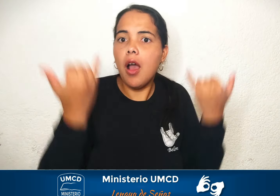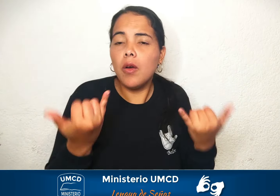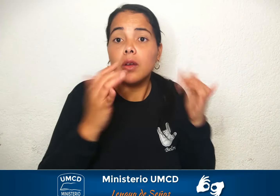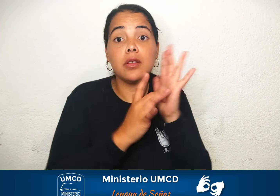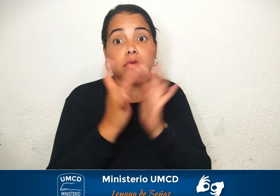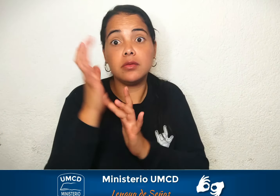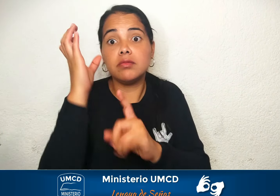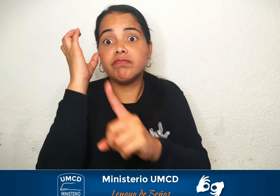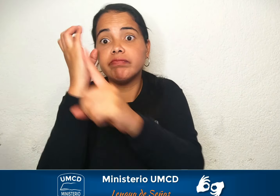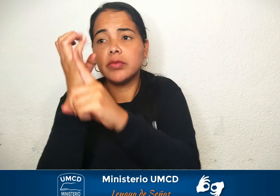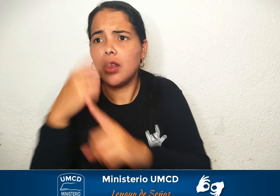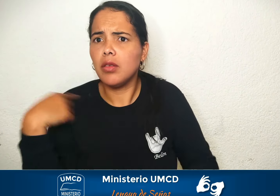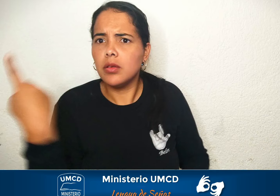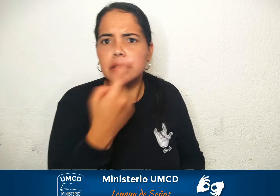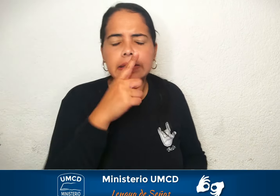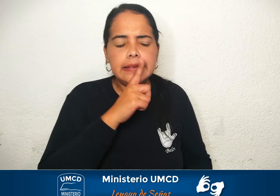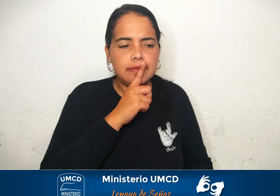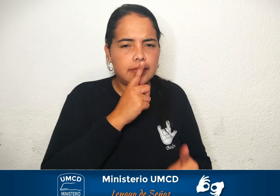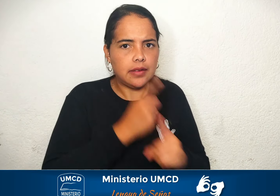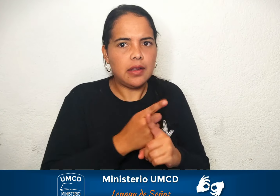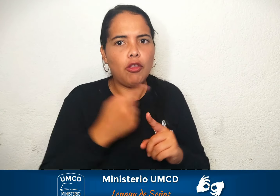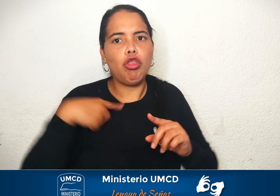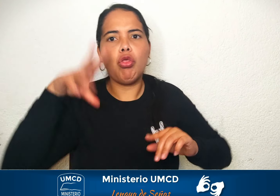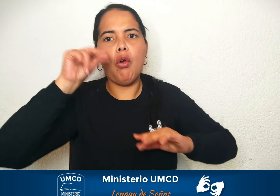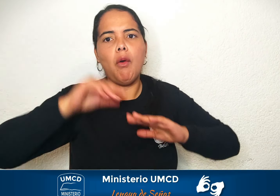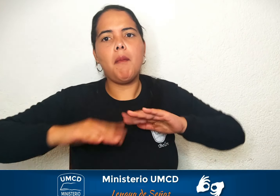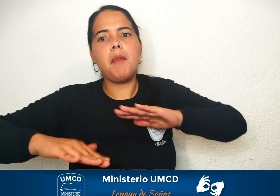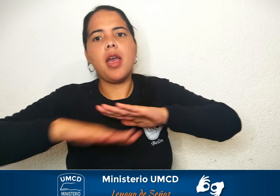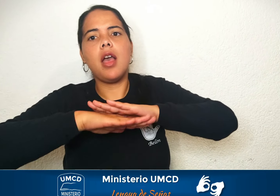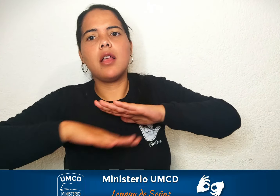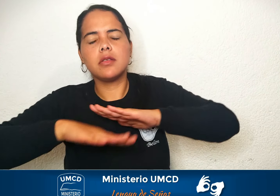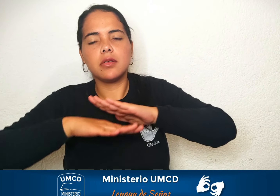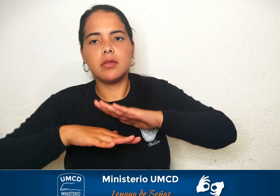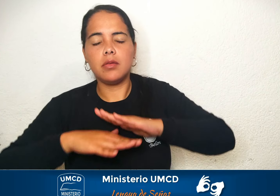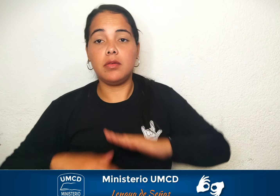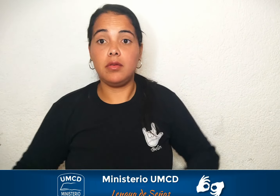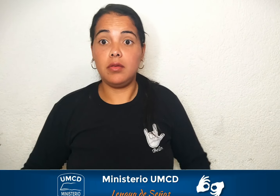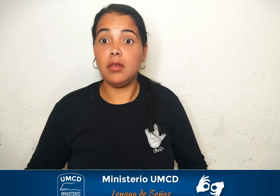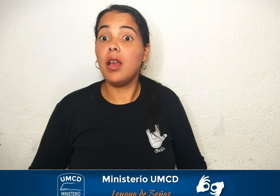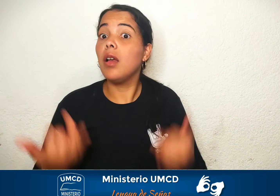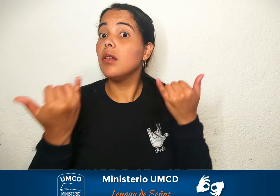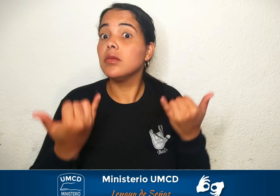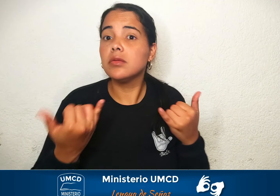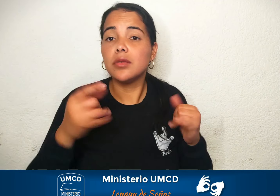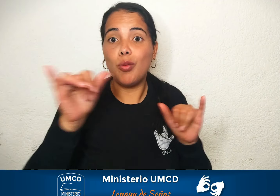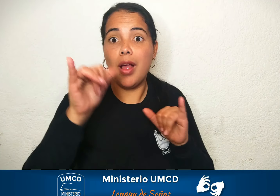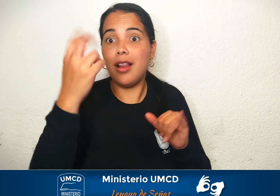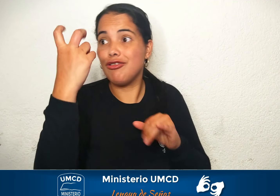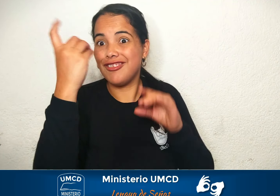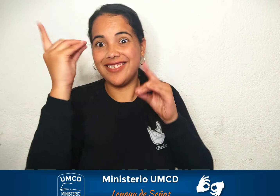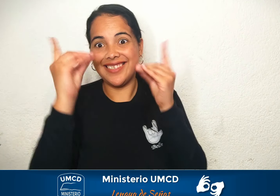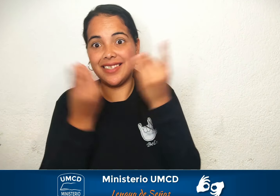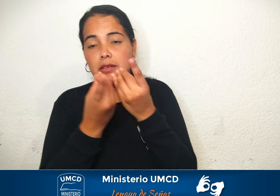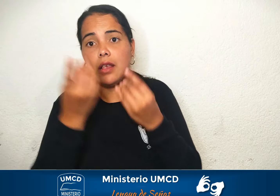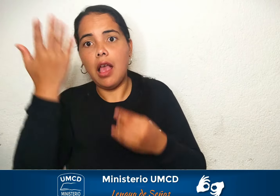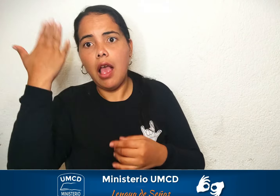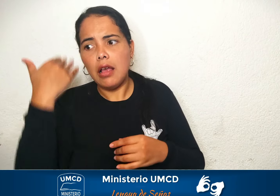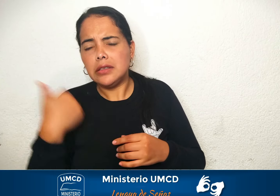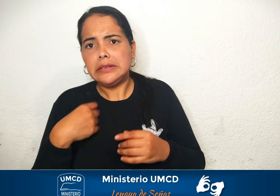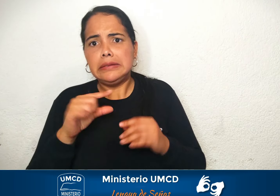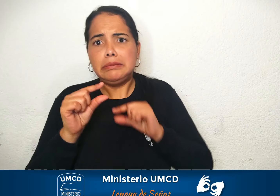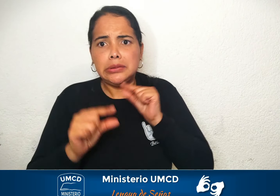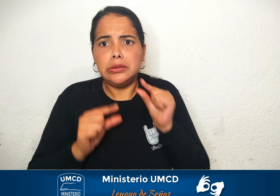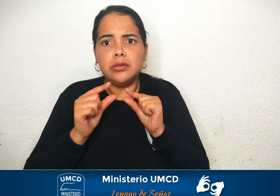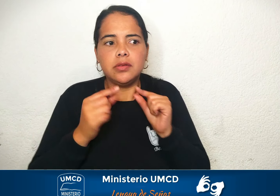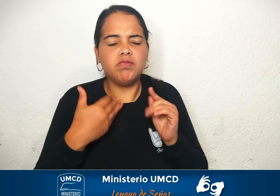ahora entendemos esto, ahora recordamos lo que el Señor dijo. Para los mismos discípulos, el proceso